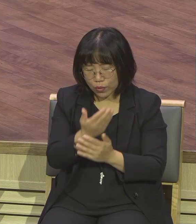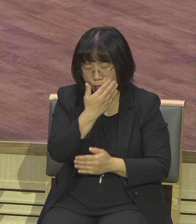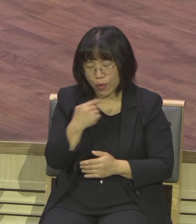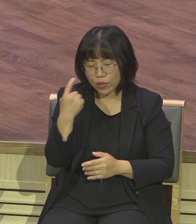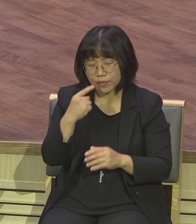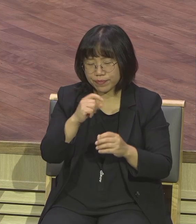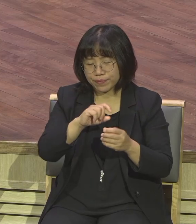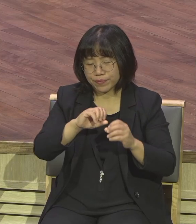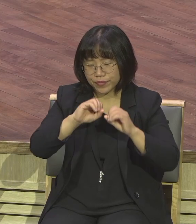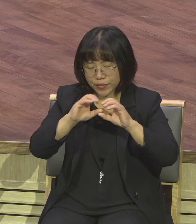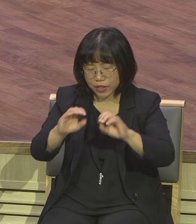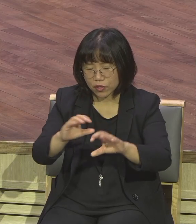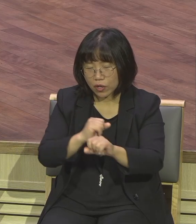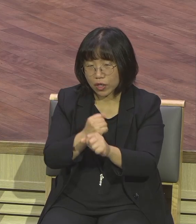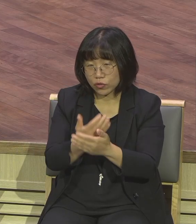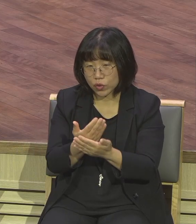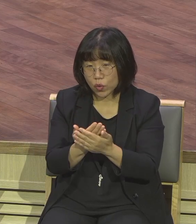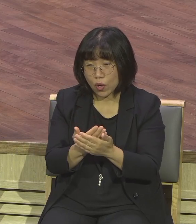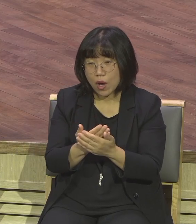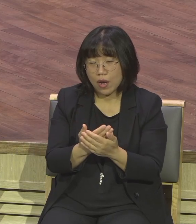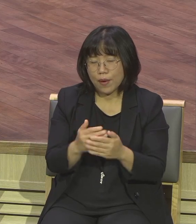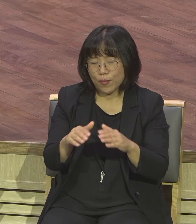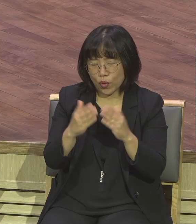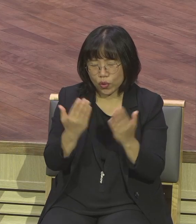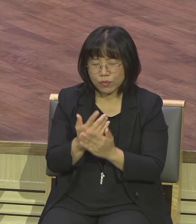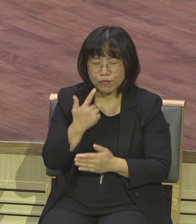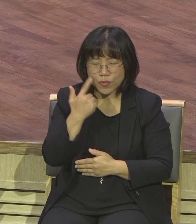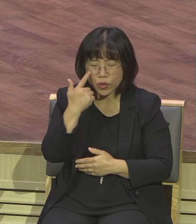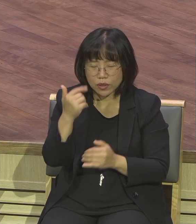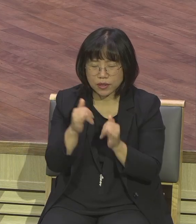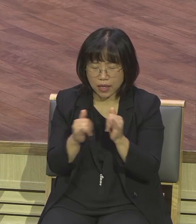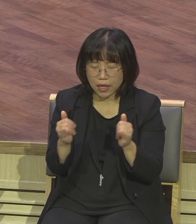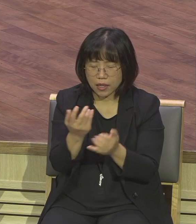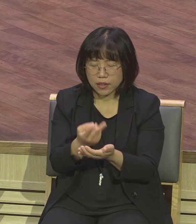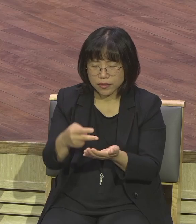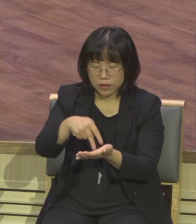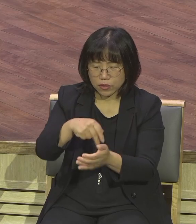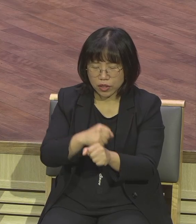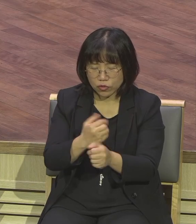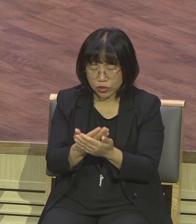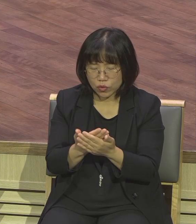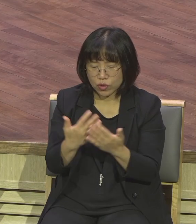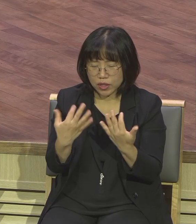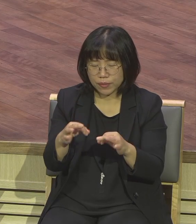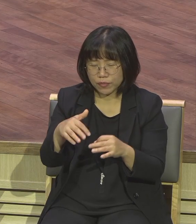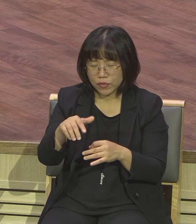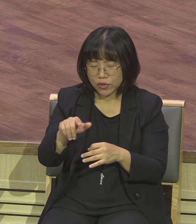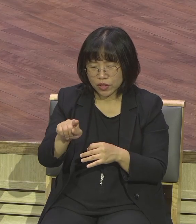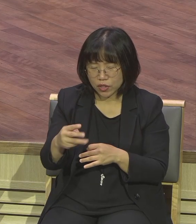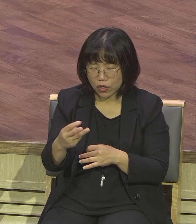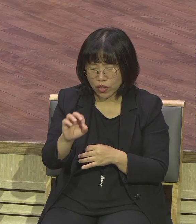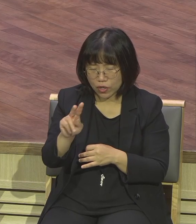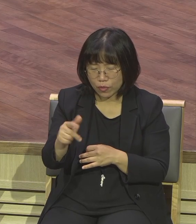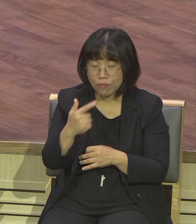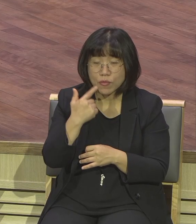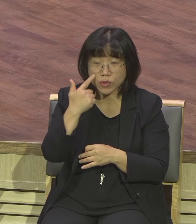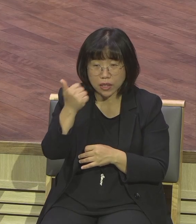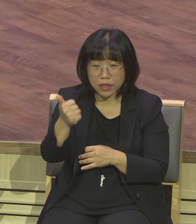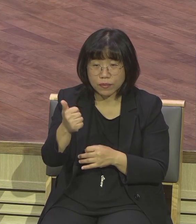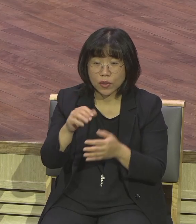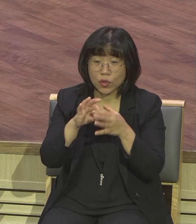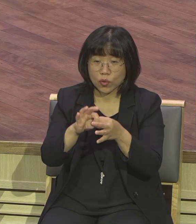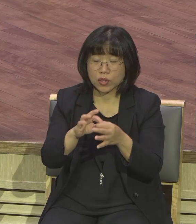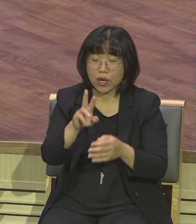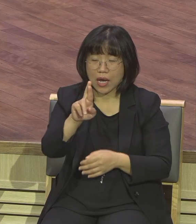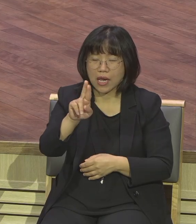하여 주옵시고 평신도도 중장도 냄도도 목회 정진을 일어나게 하여 주옵시고 김철일 목사 이동철 목사 순환이던 목사를 통해서 알류